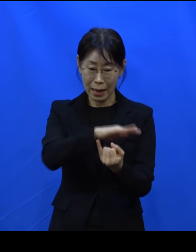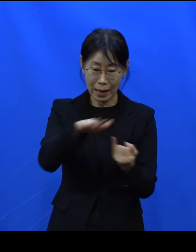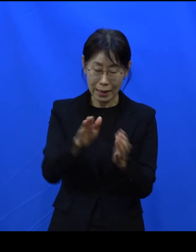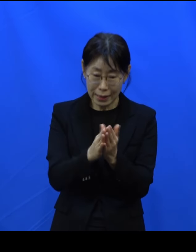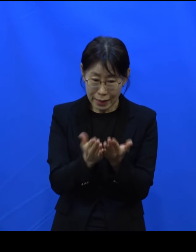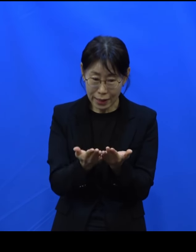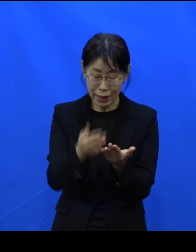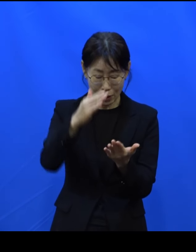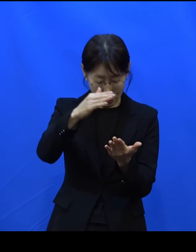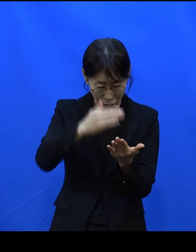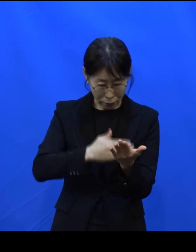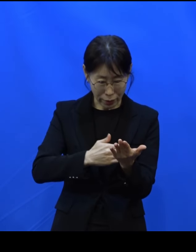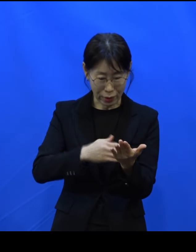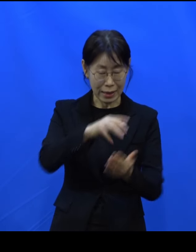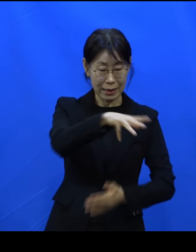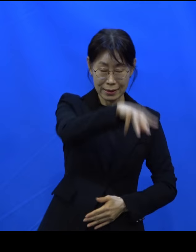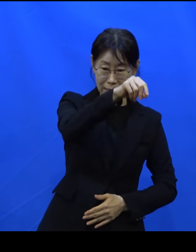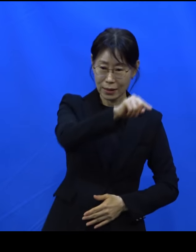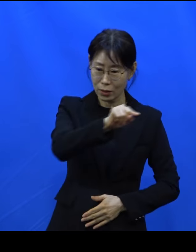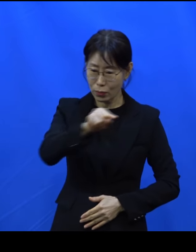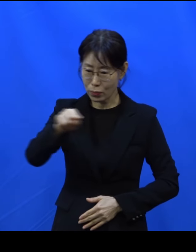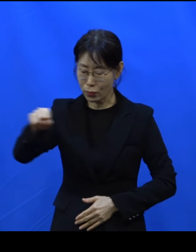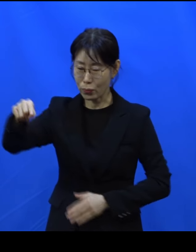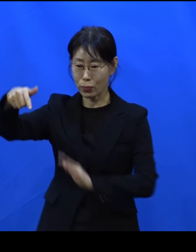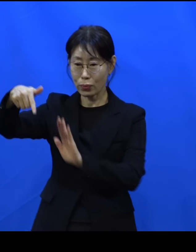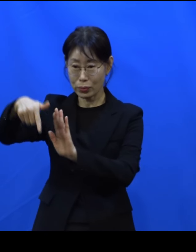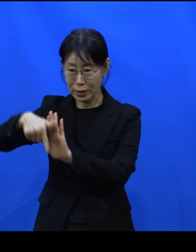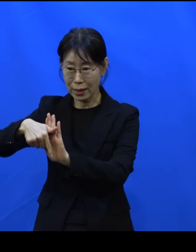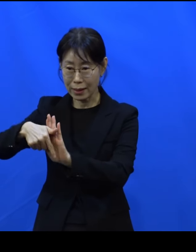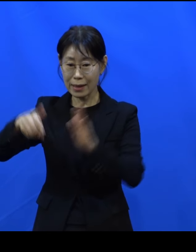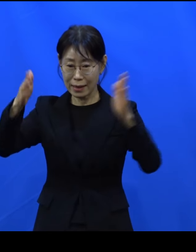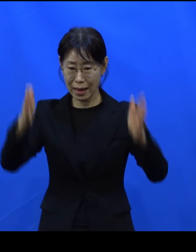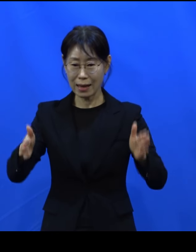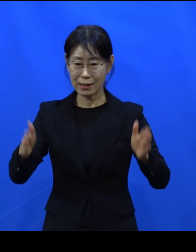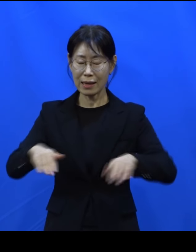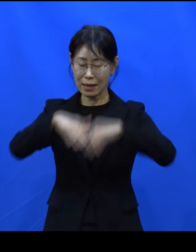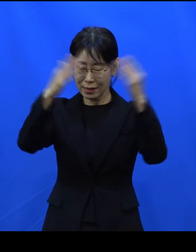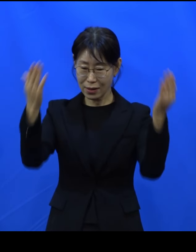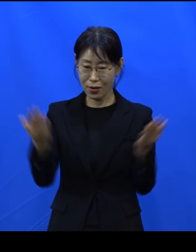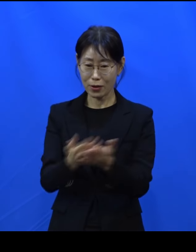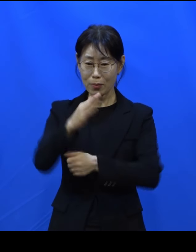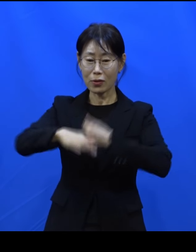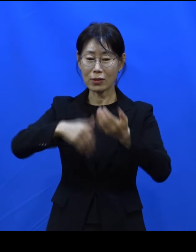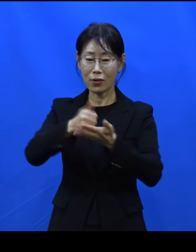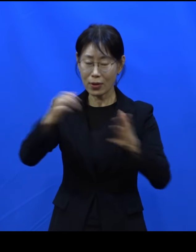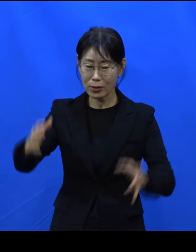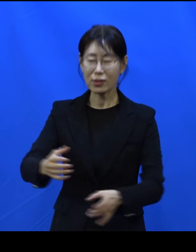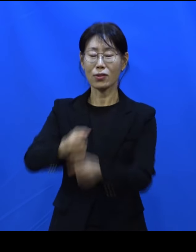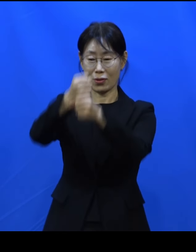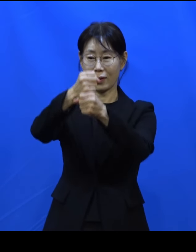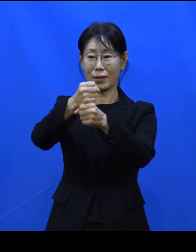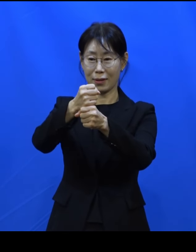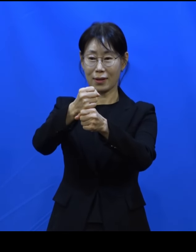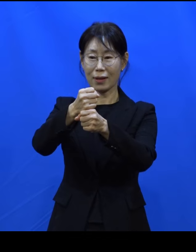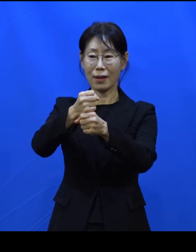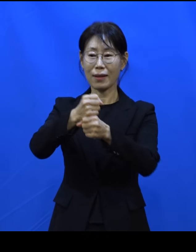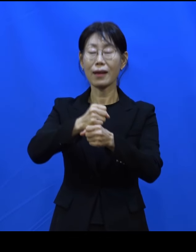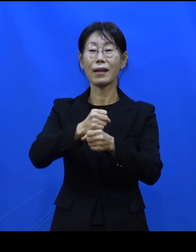정말 가까웠는데 이제 그 이별이 일어난 거죠. 죄로 인하여 에덴 동산에 쫓김을